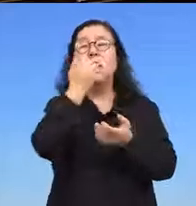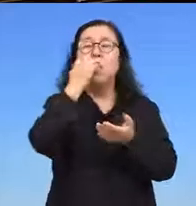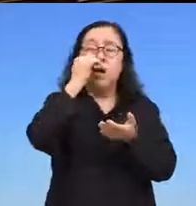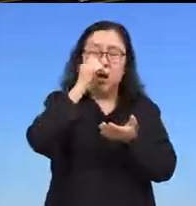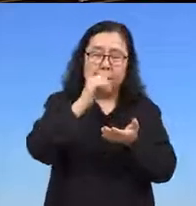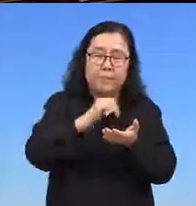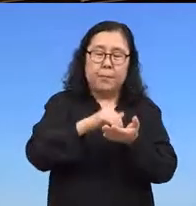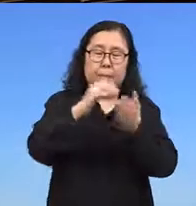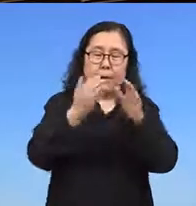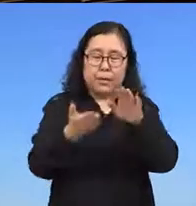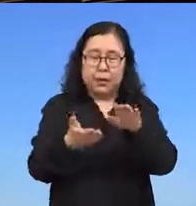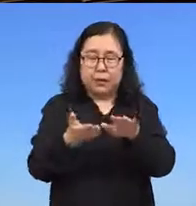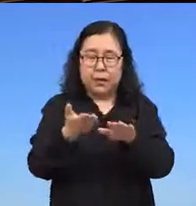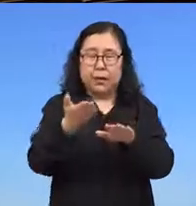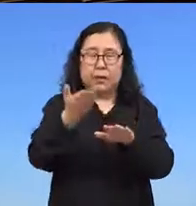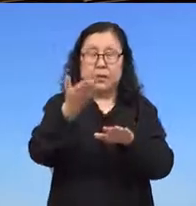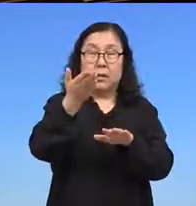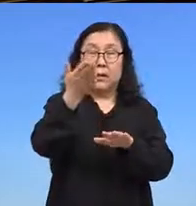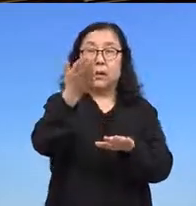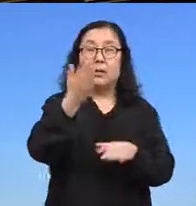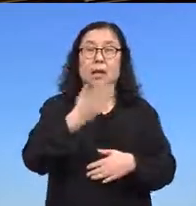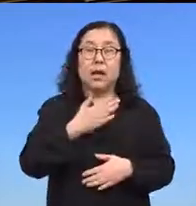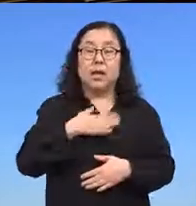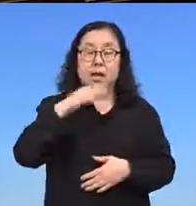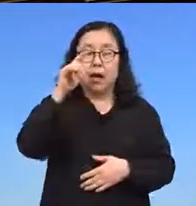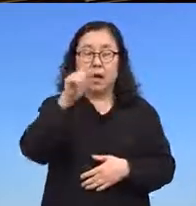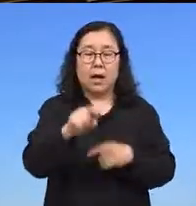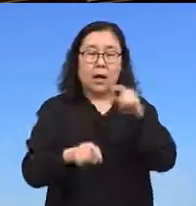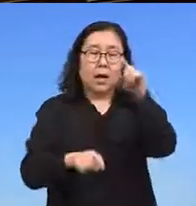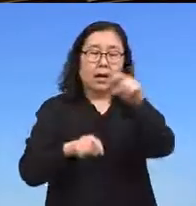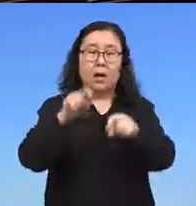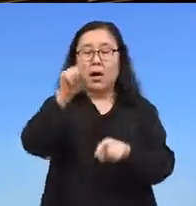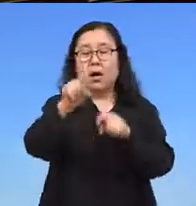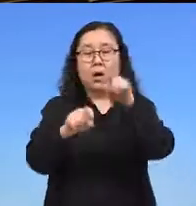반석 위를 내가 걸어가리라.